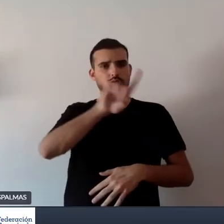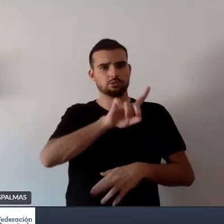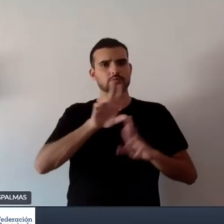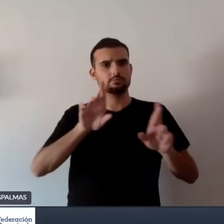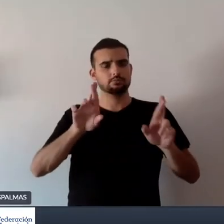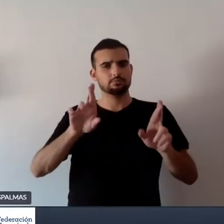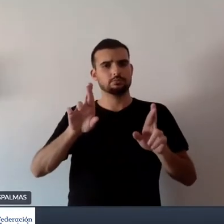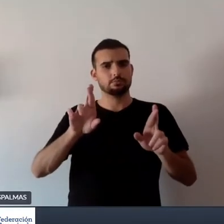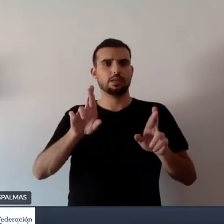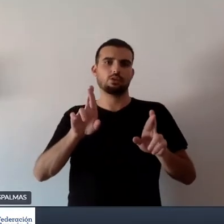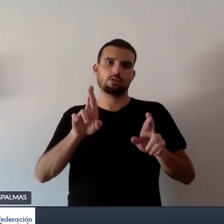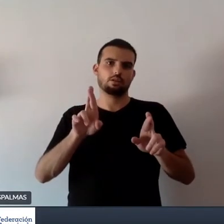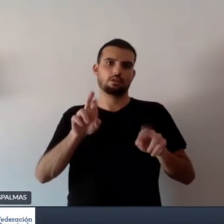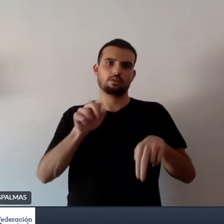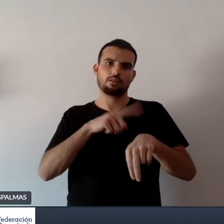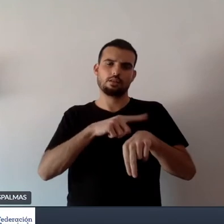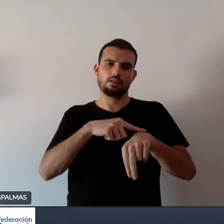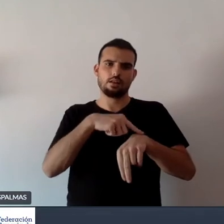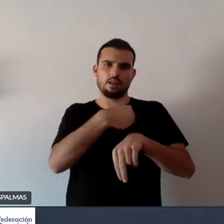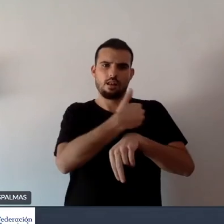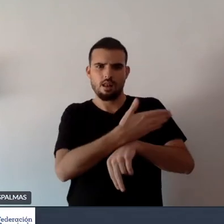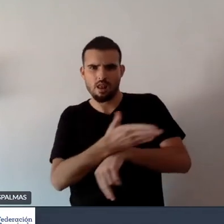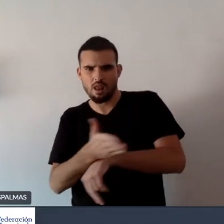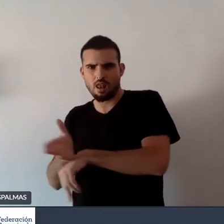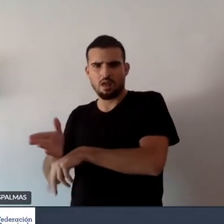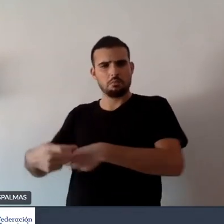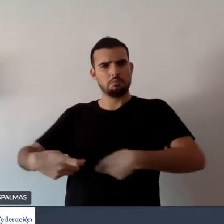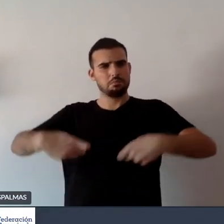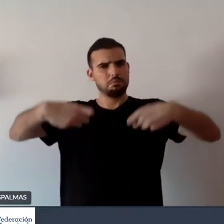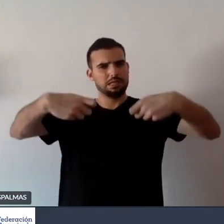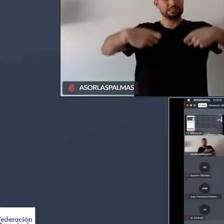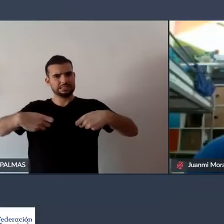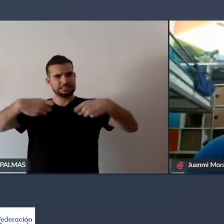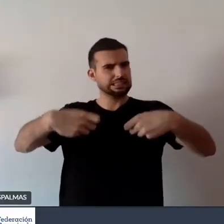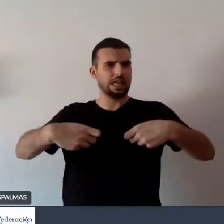espero que no se haya hecho extremadamente pesado.